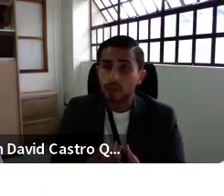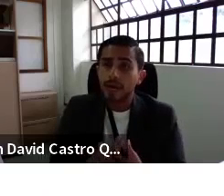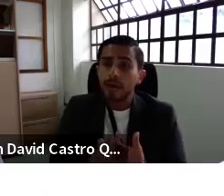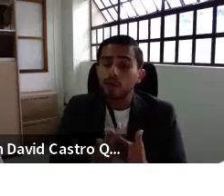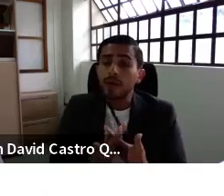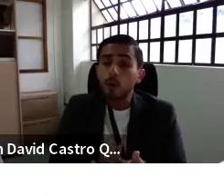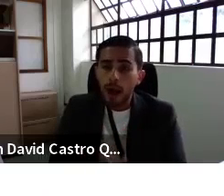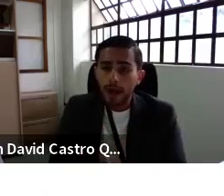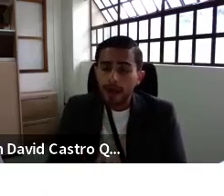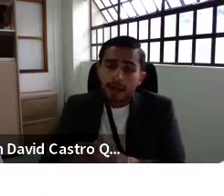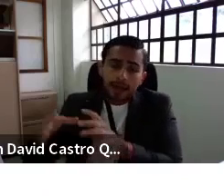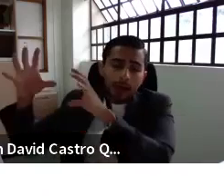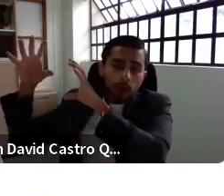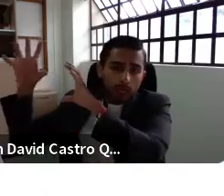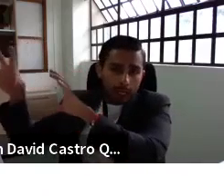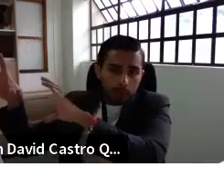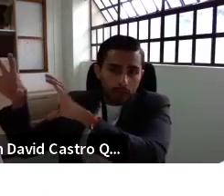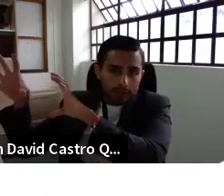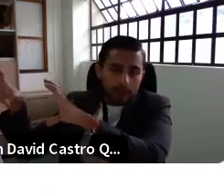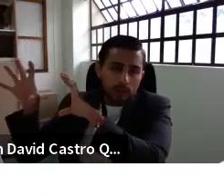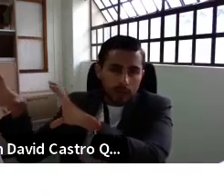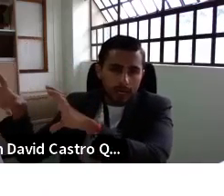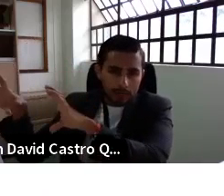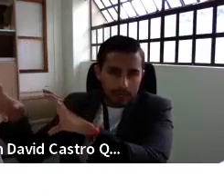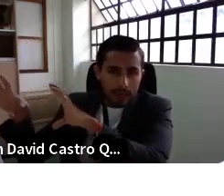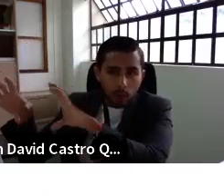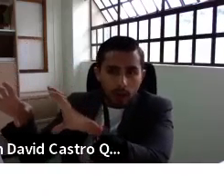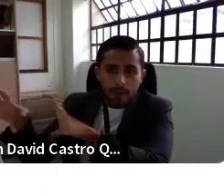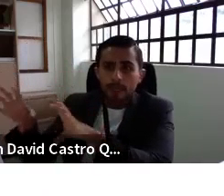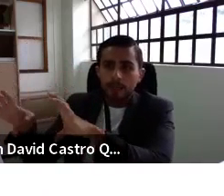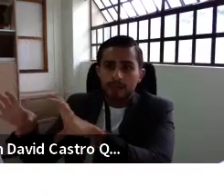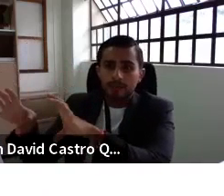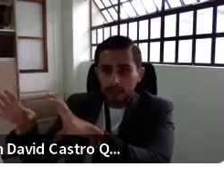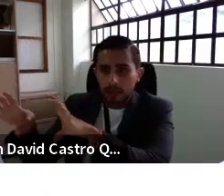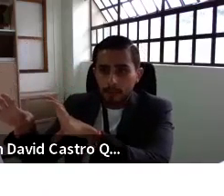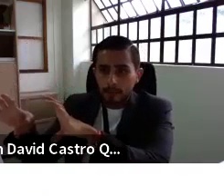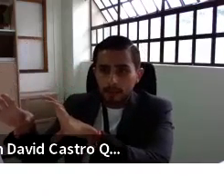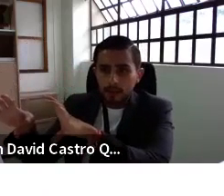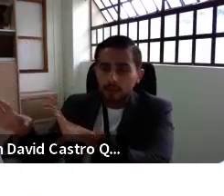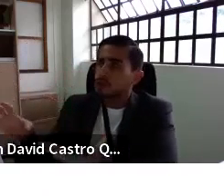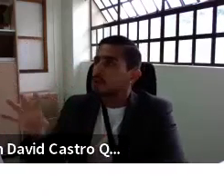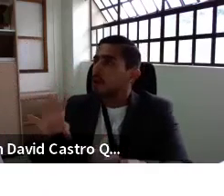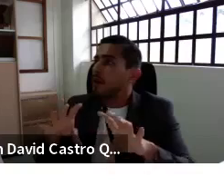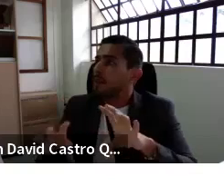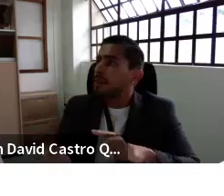en un lenguaje que la comunidad pueda entender de una manera más adecuada y más efectiva ¿cierto? entonces probablemente